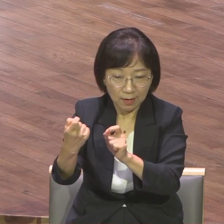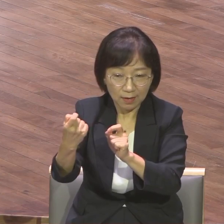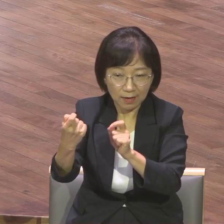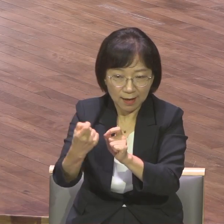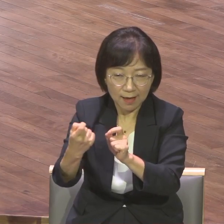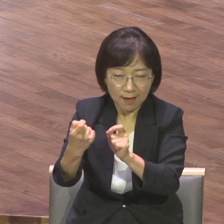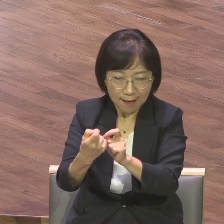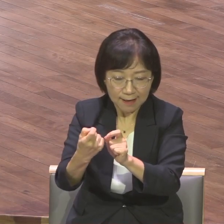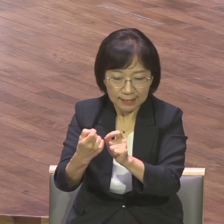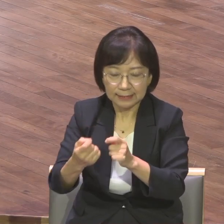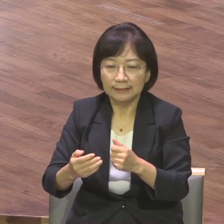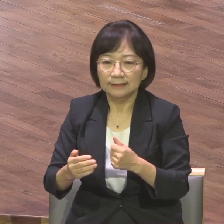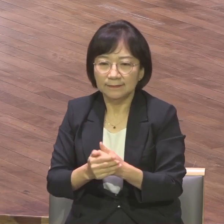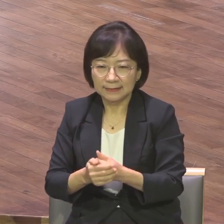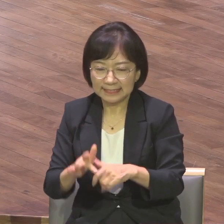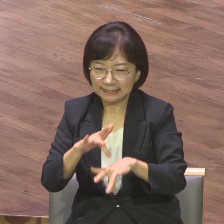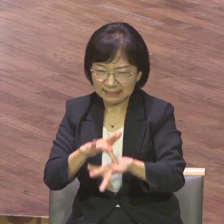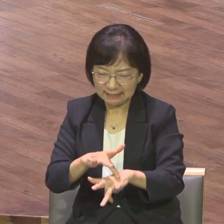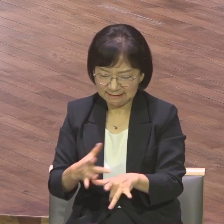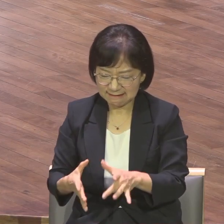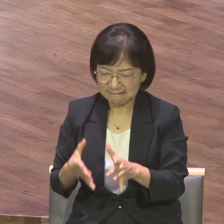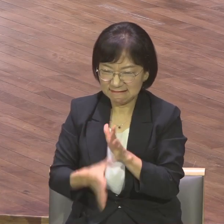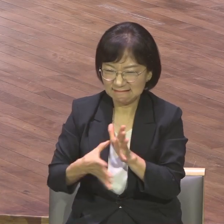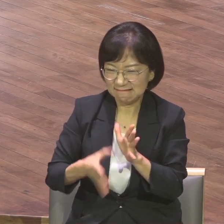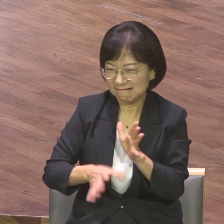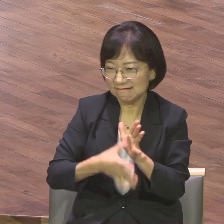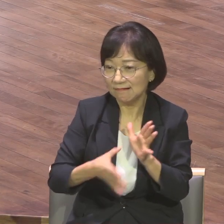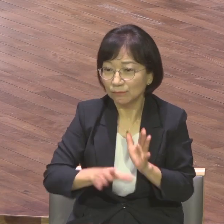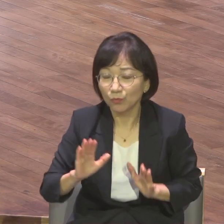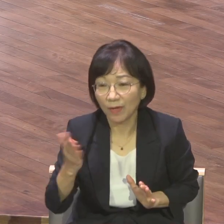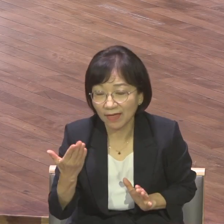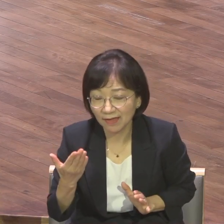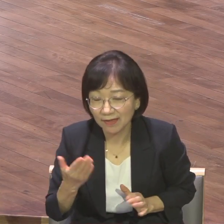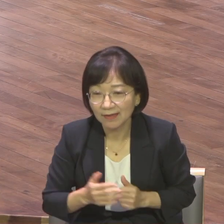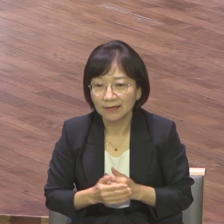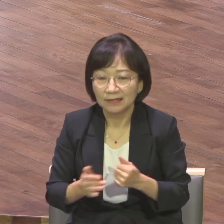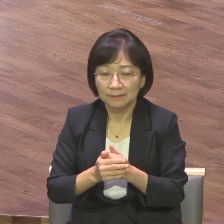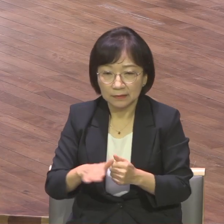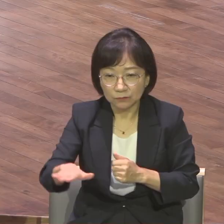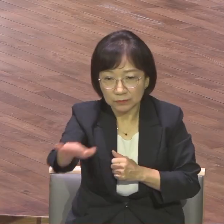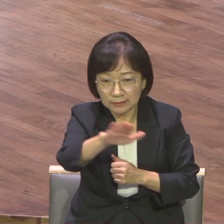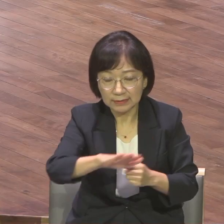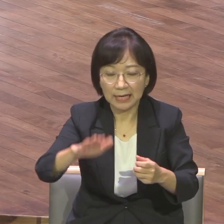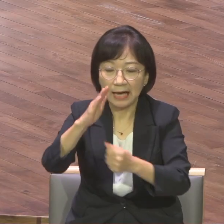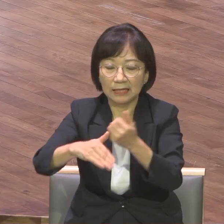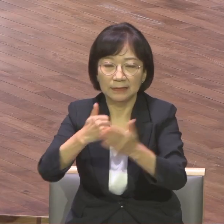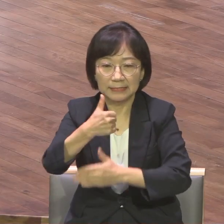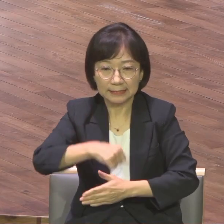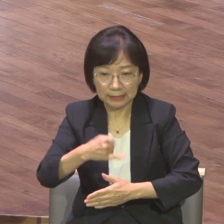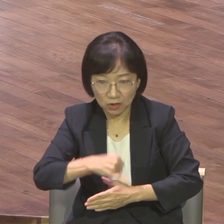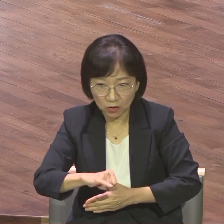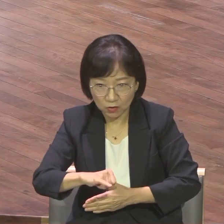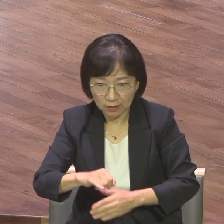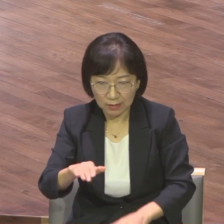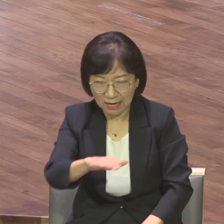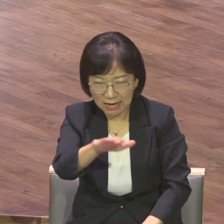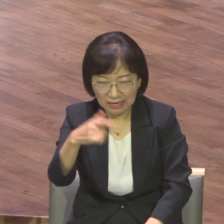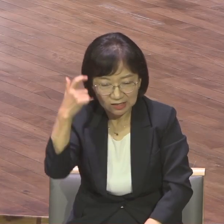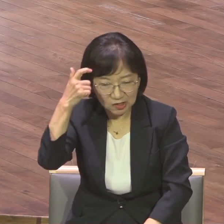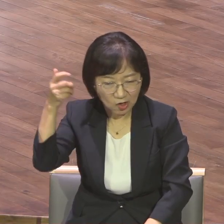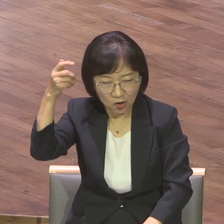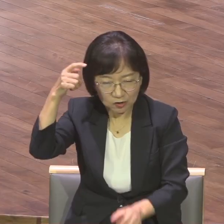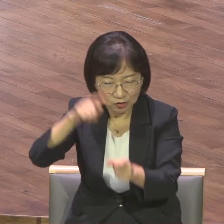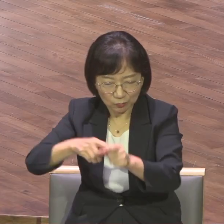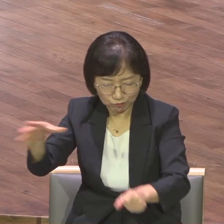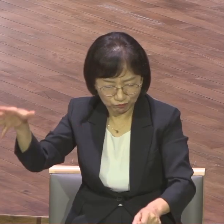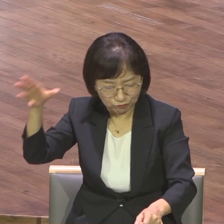하나님의 자녀된 우리 하나님의 자녀들이 영적 본질을 놓치도록,